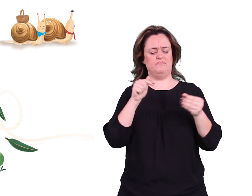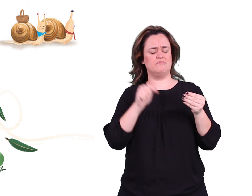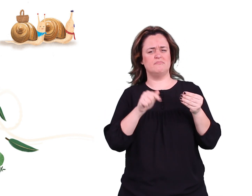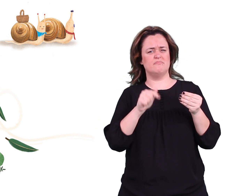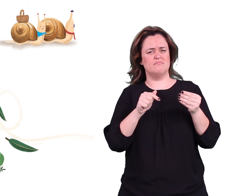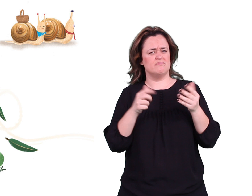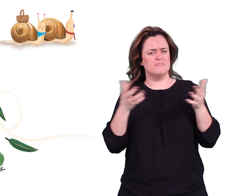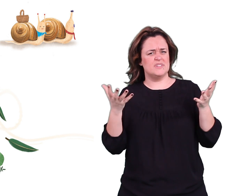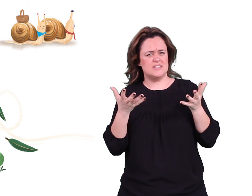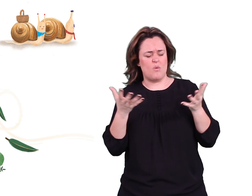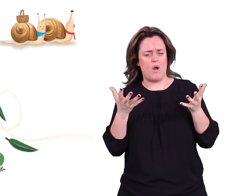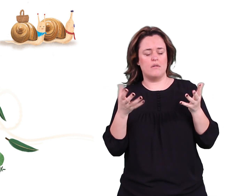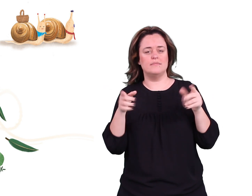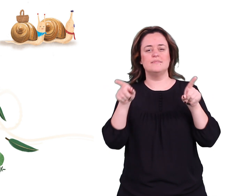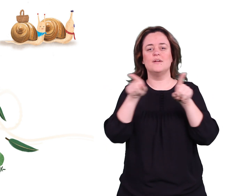une sorte de bave